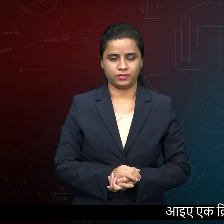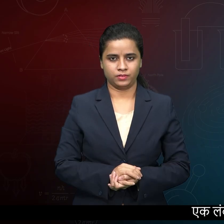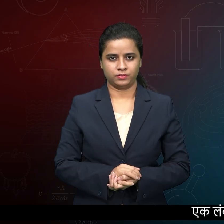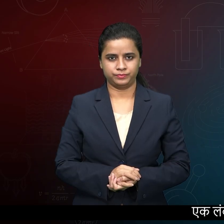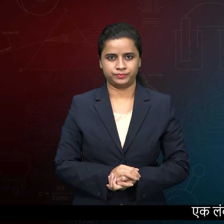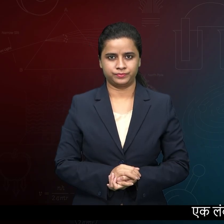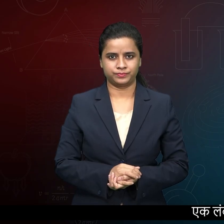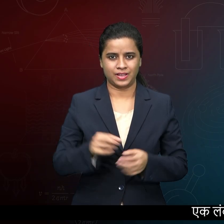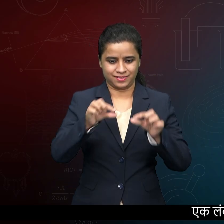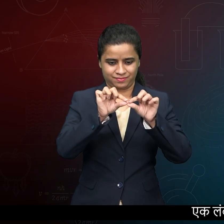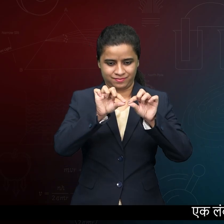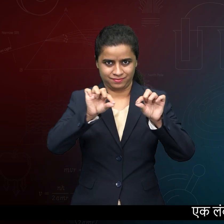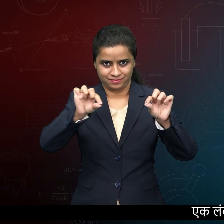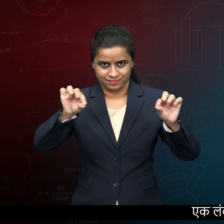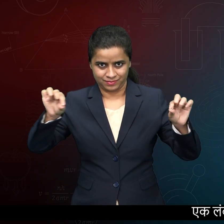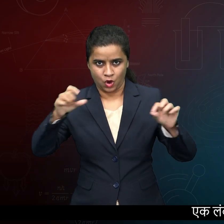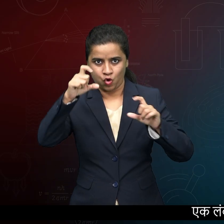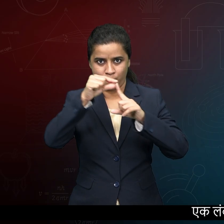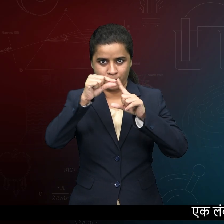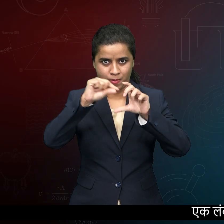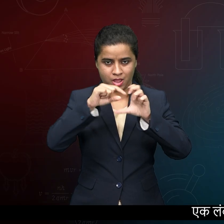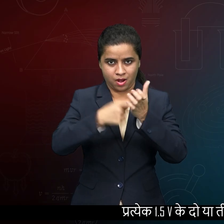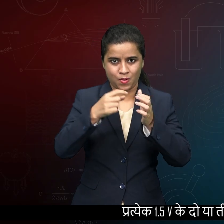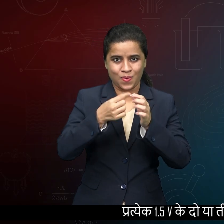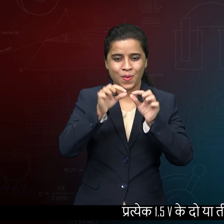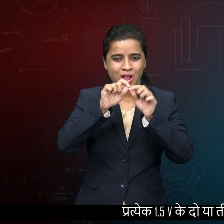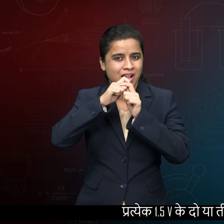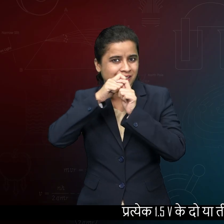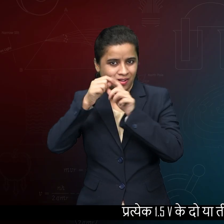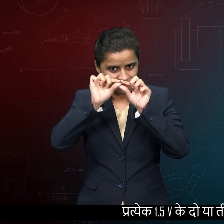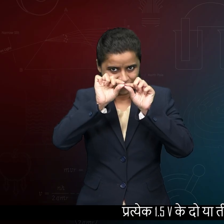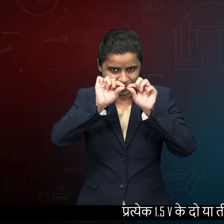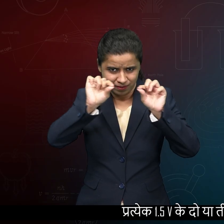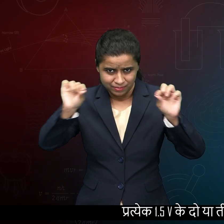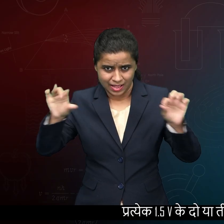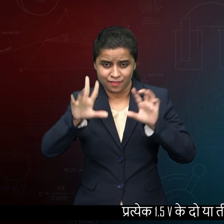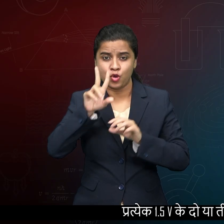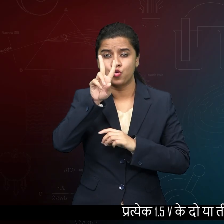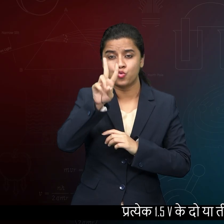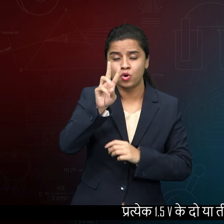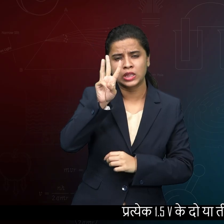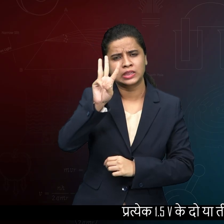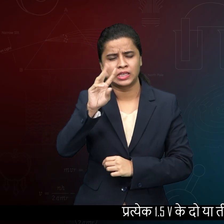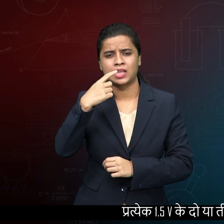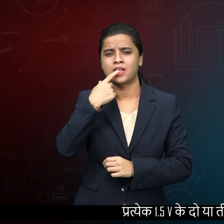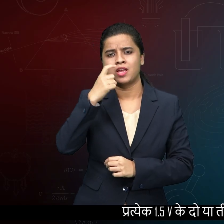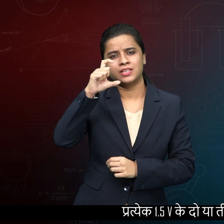एक लंबे सीधे तांबे का तार प्रत्येक 1.5 V के 2 या